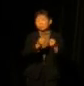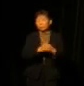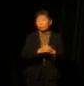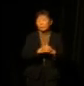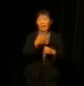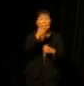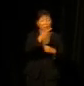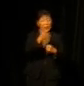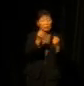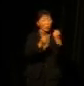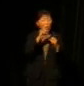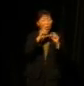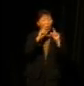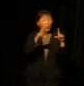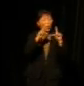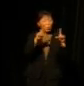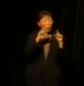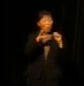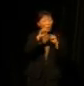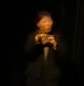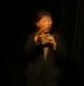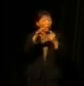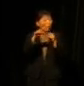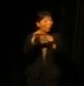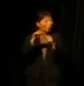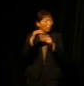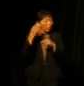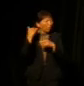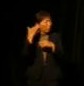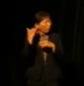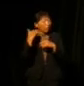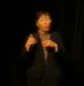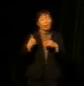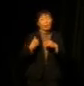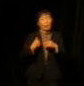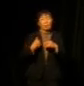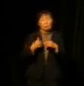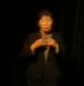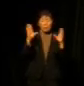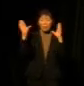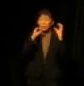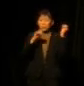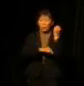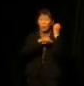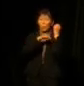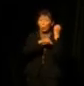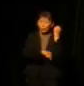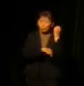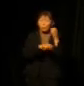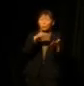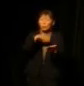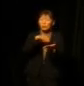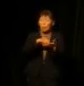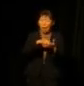移動していくので、何を言ってるか最後までね、よく聞き取れない。で情報源として乾電池式の携帯ラ